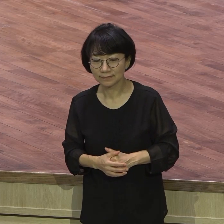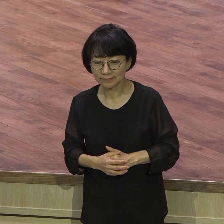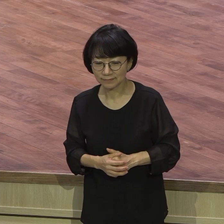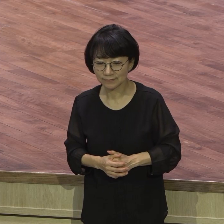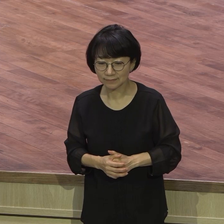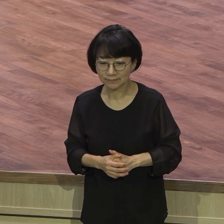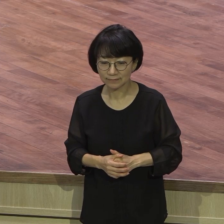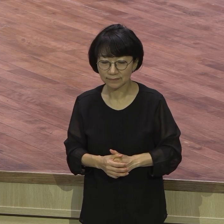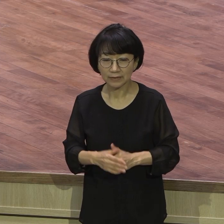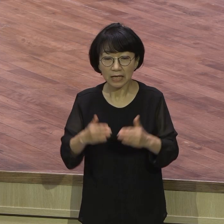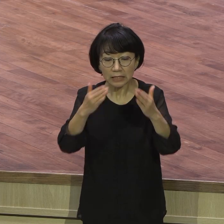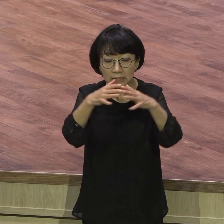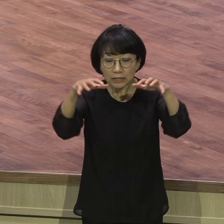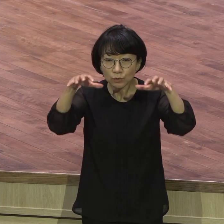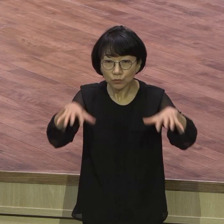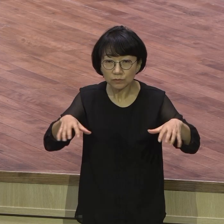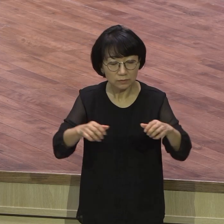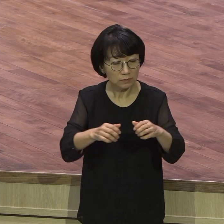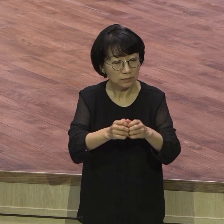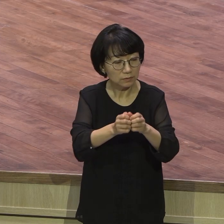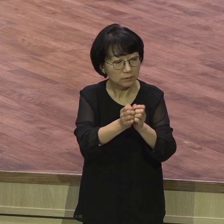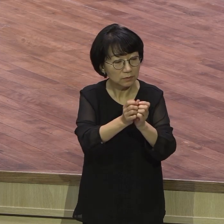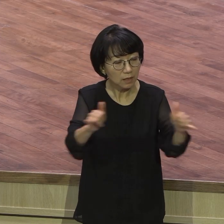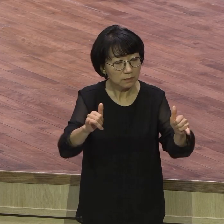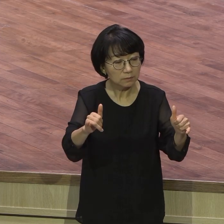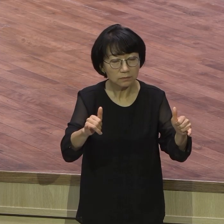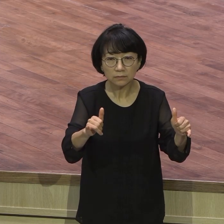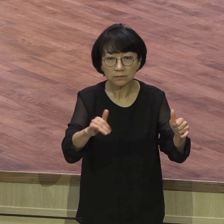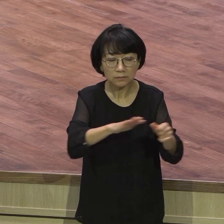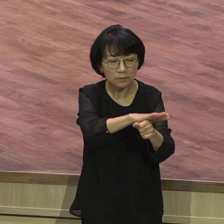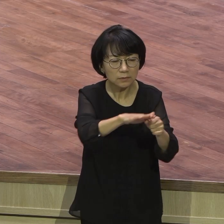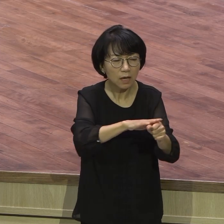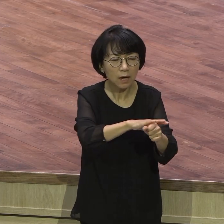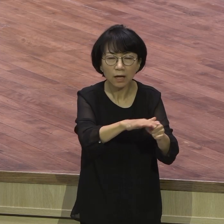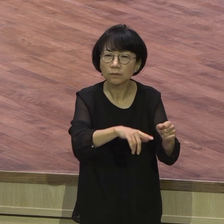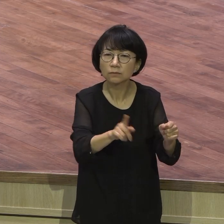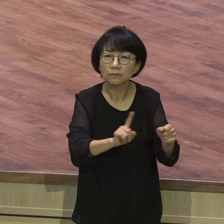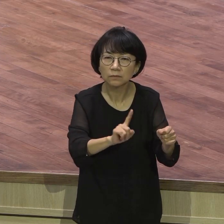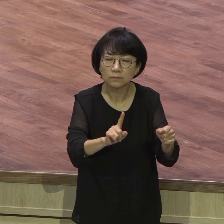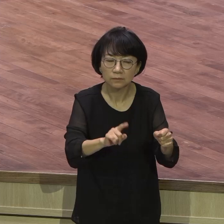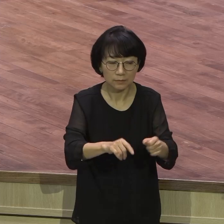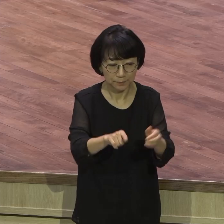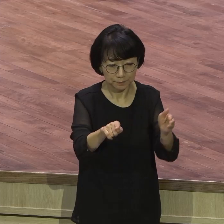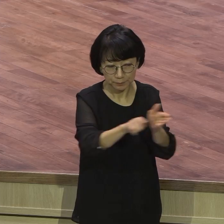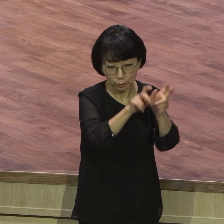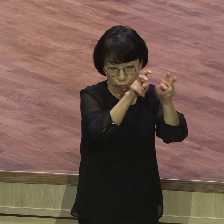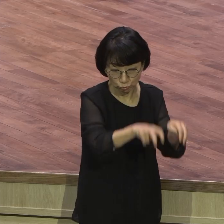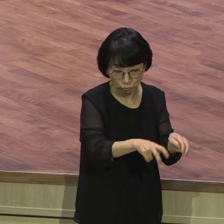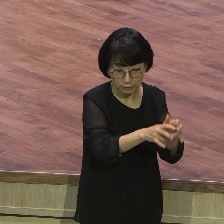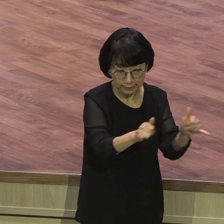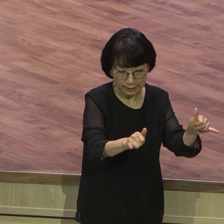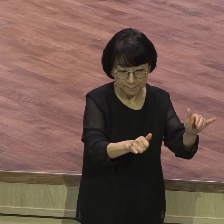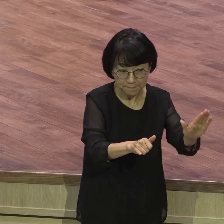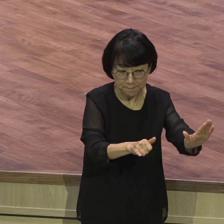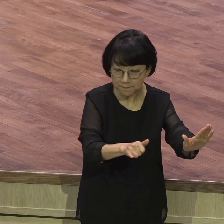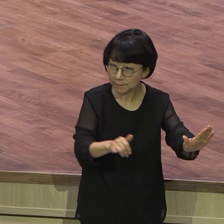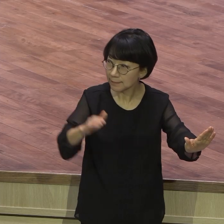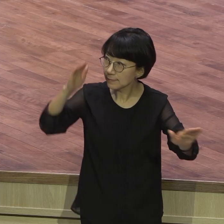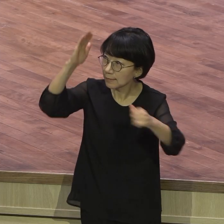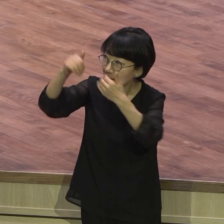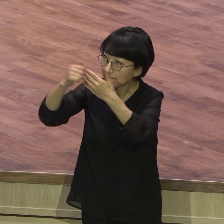이웃 사랑의 핵심이 뭐에요 불신 영혼에게 하나님 만나게 해주는 게 사랑이에요 사랑하라니까 뭐 또